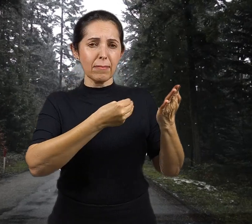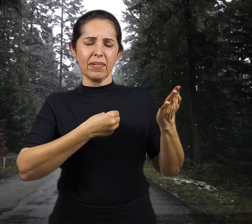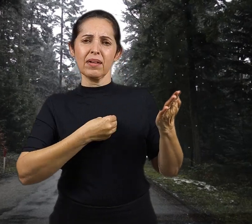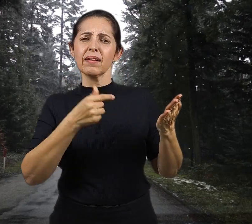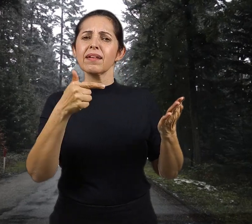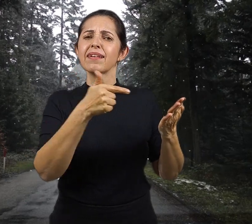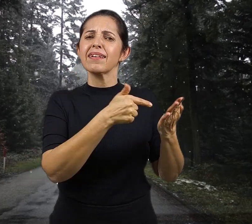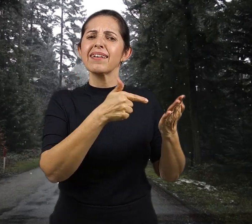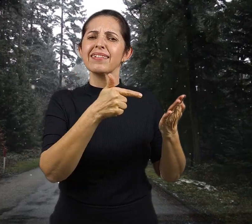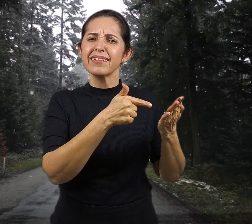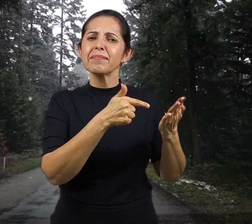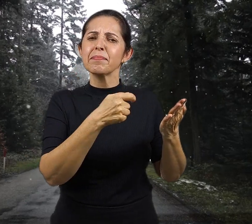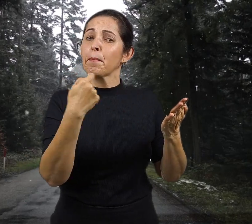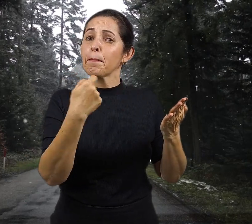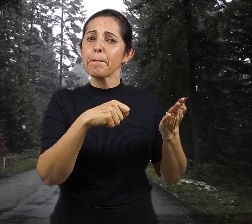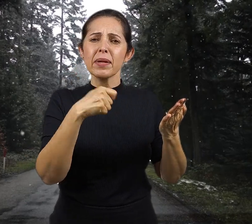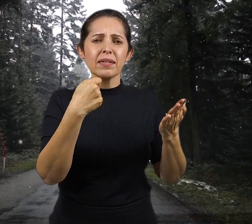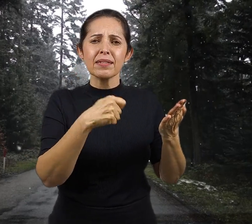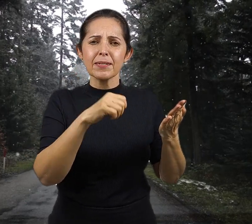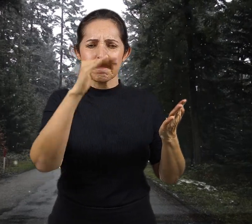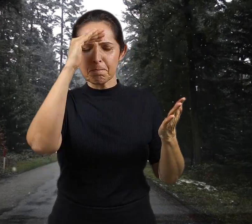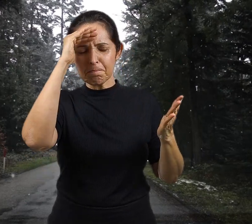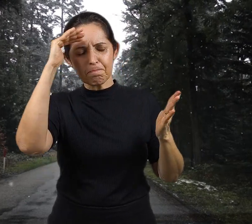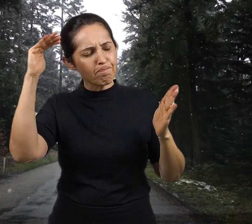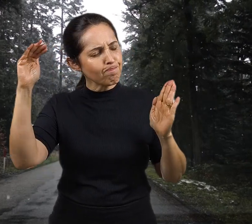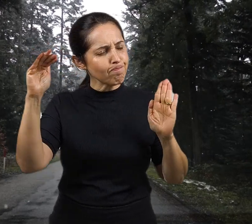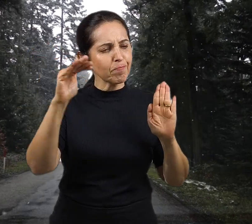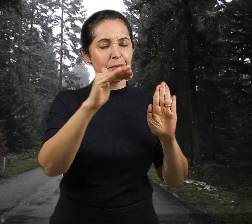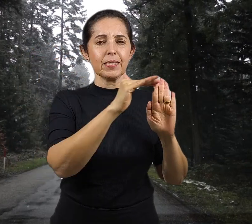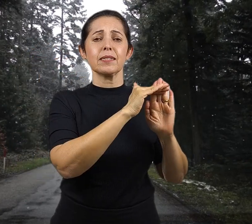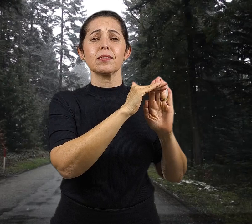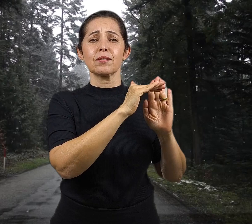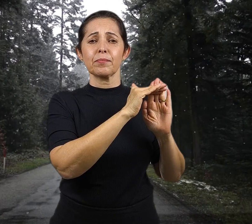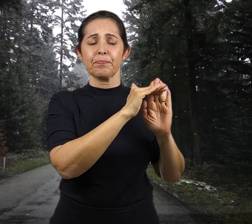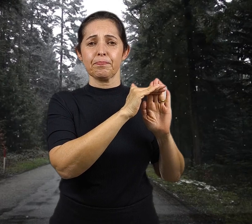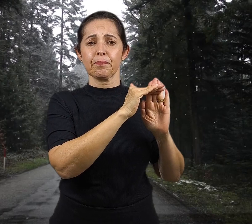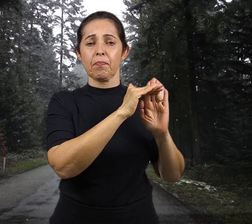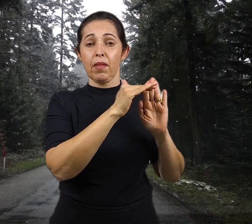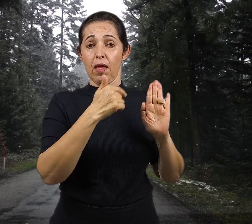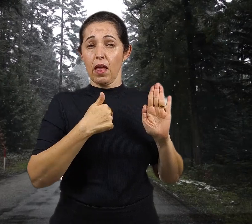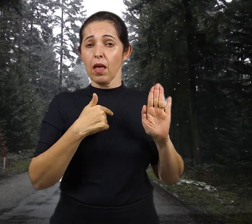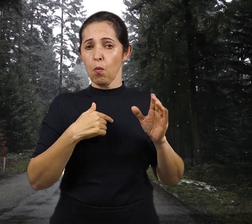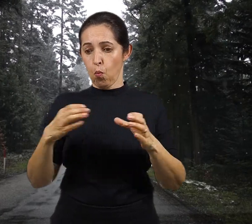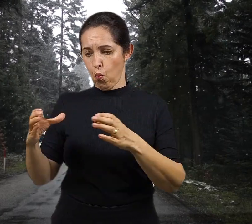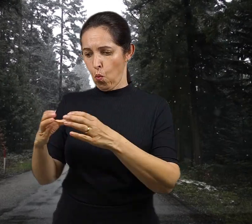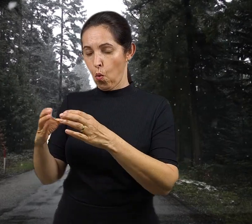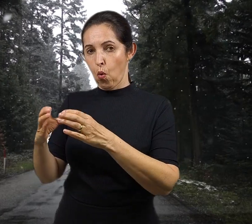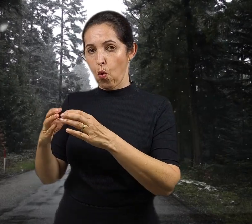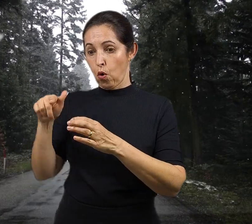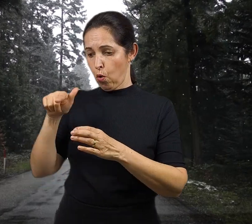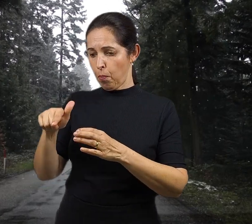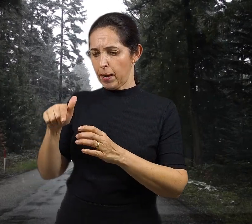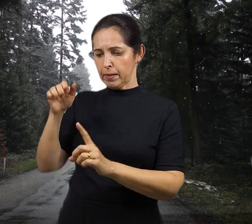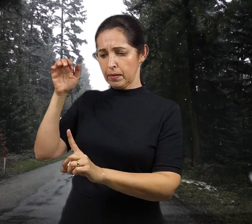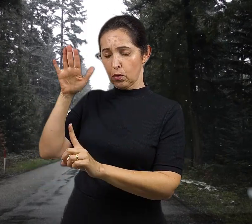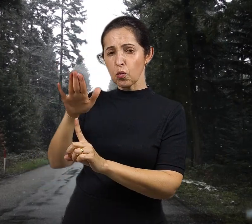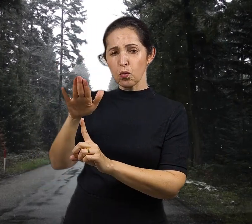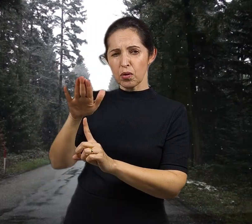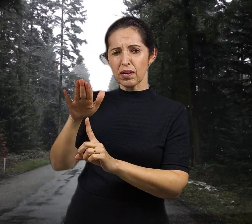integridade. Eu estava falando com alguns irmãos outro dia. Há elementos da vida cristã, da vida de crente, que nós temos